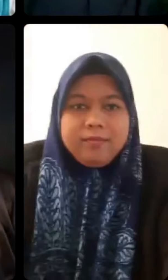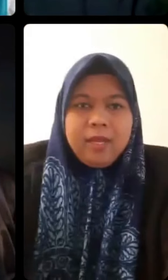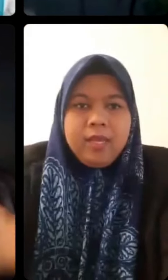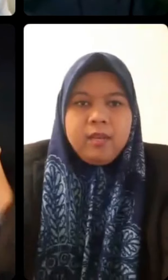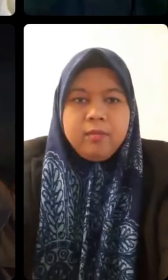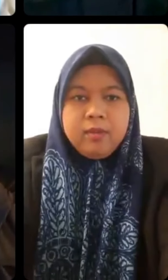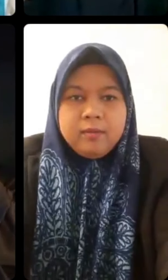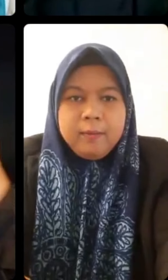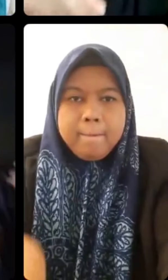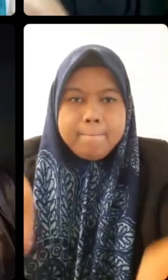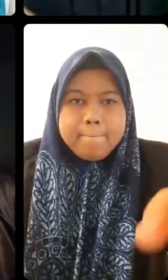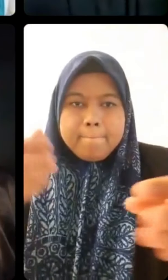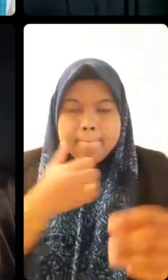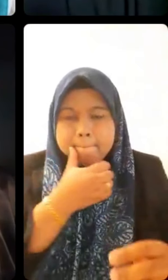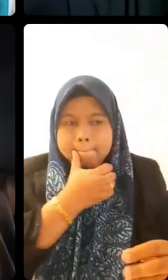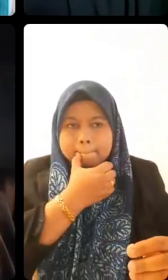Saya,